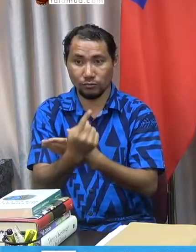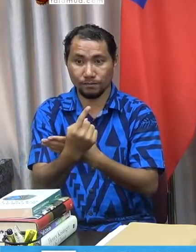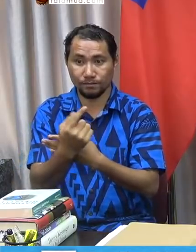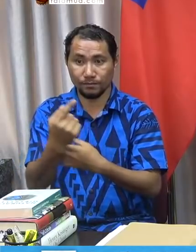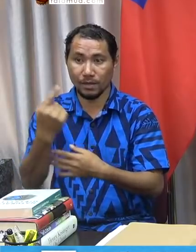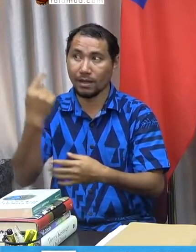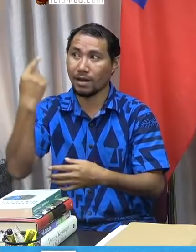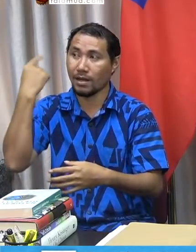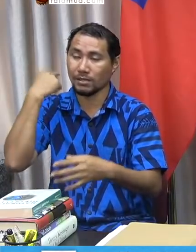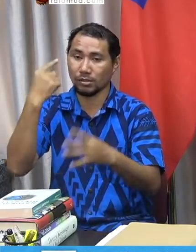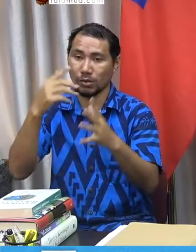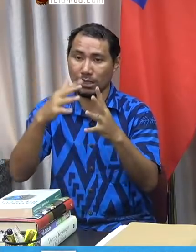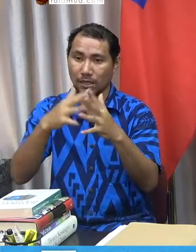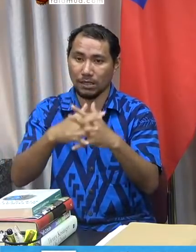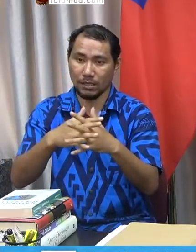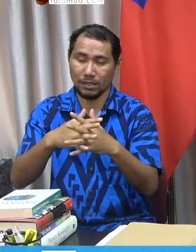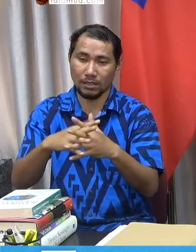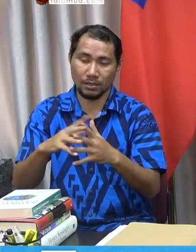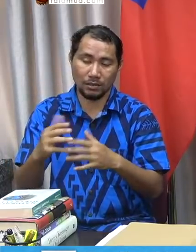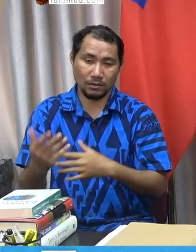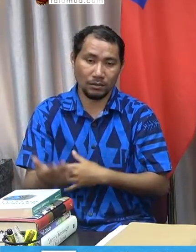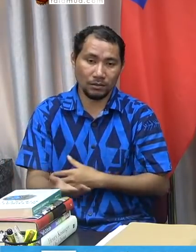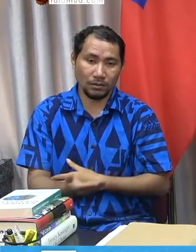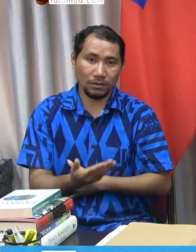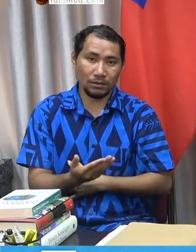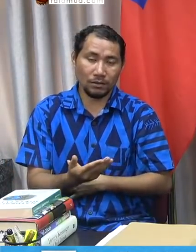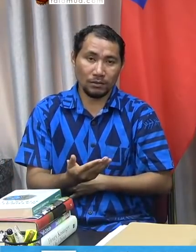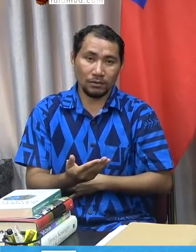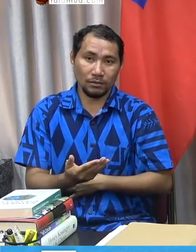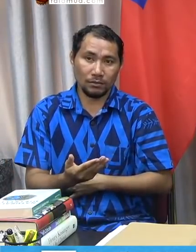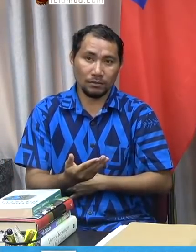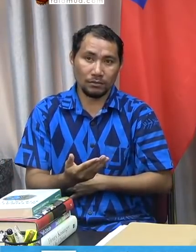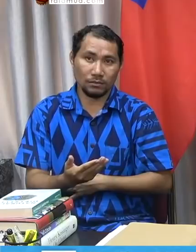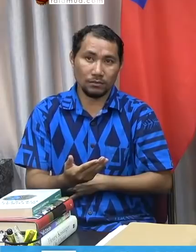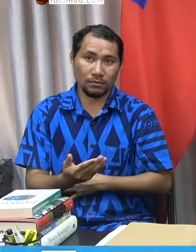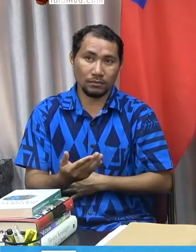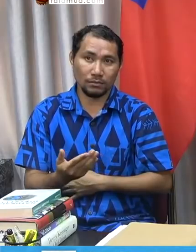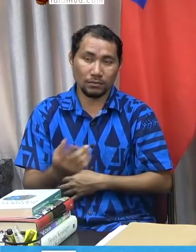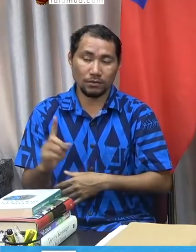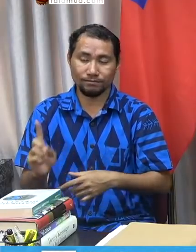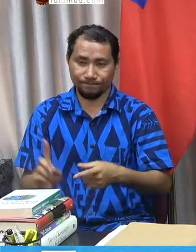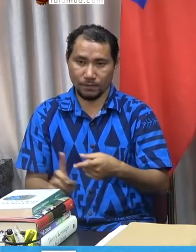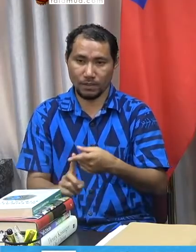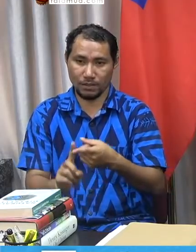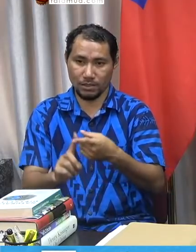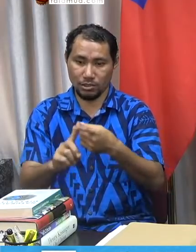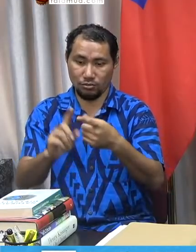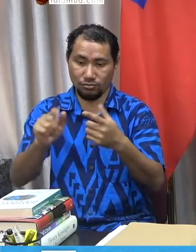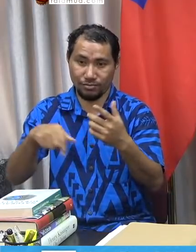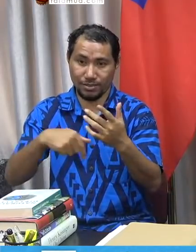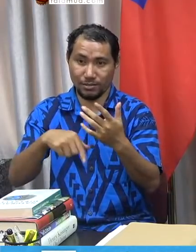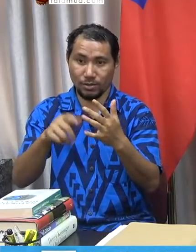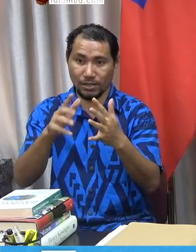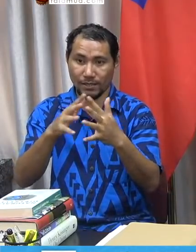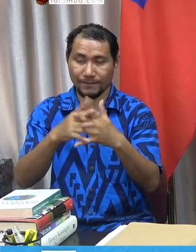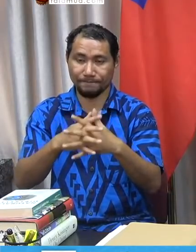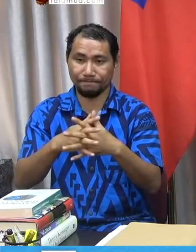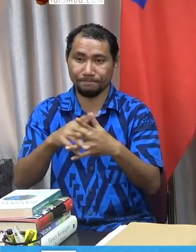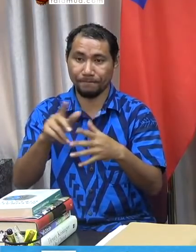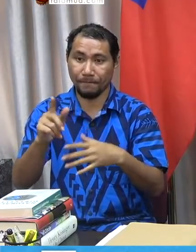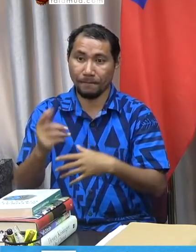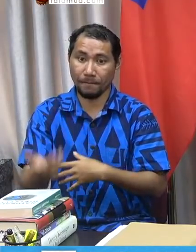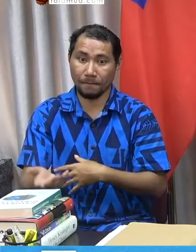le lava i aso ia mo whapea o na whaua i fo i le neiva i aso o le mata upu lea o